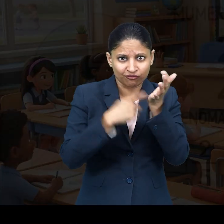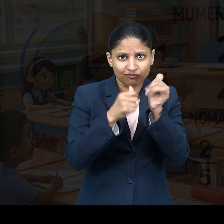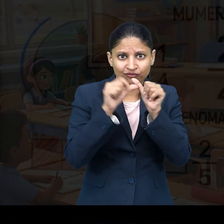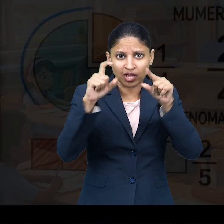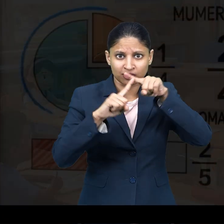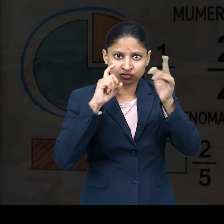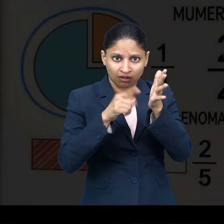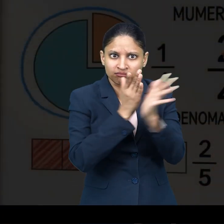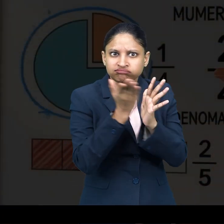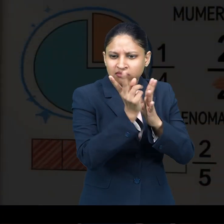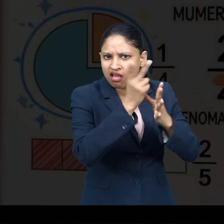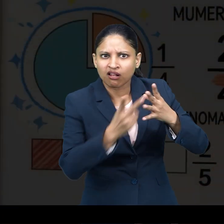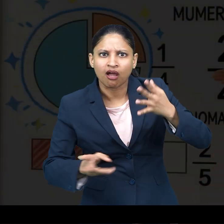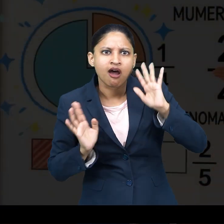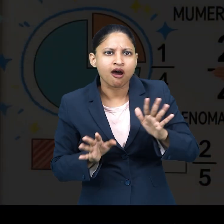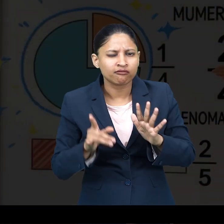अंशों के विभिन्न प्रकार,